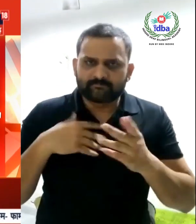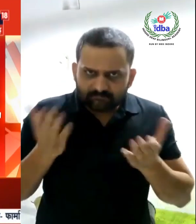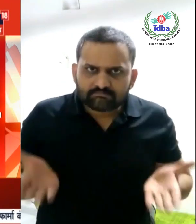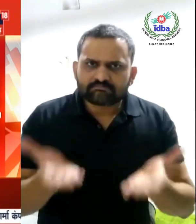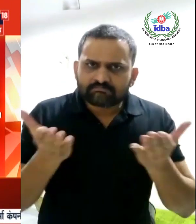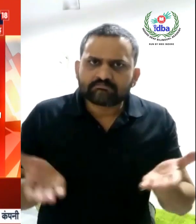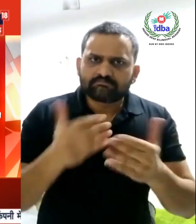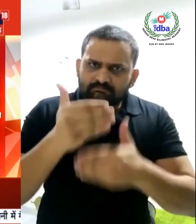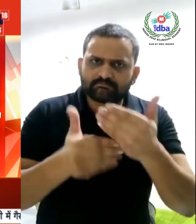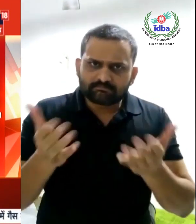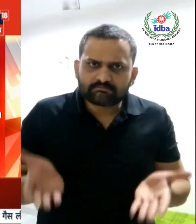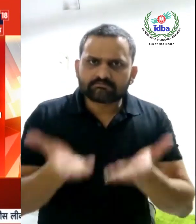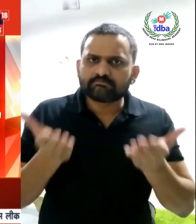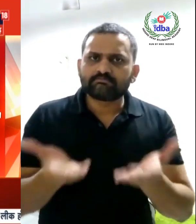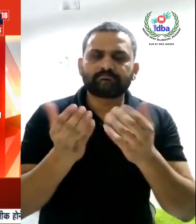प्रोत्साहित करना,